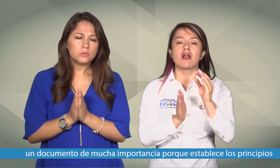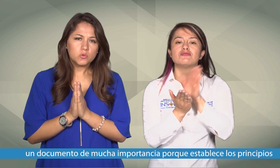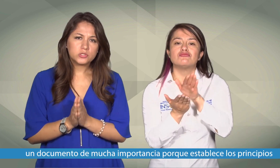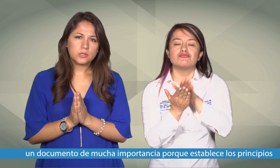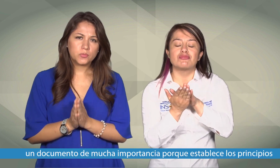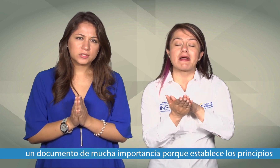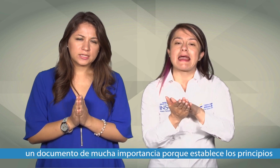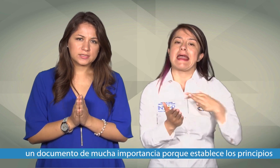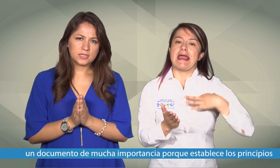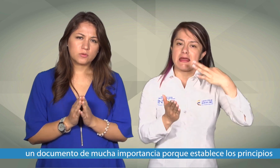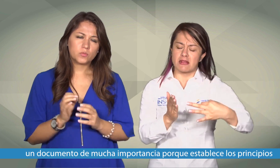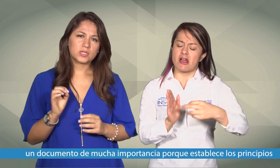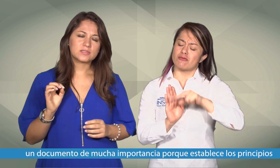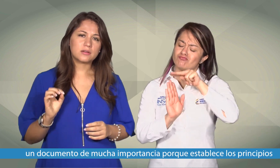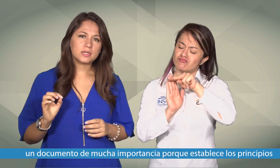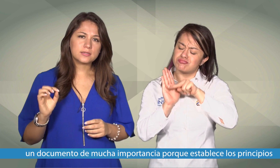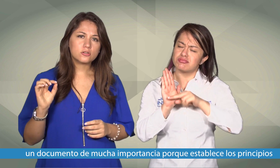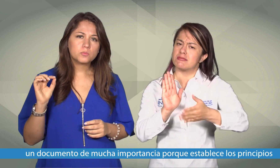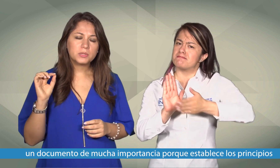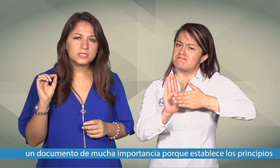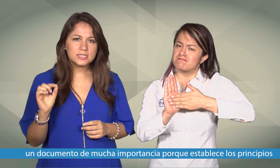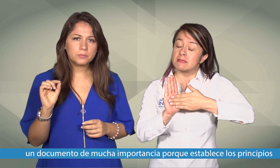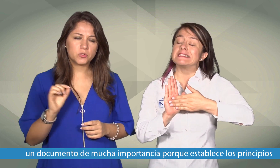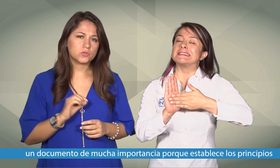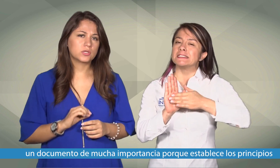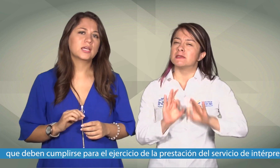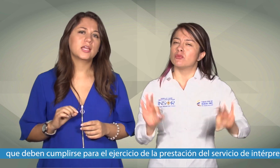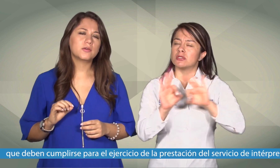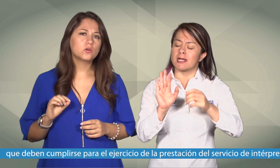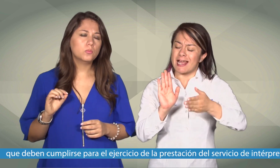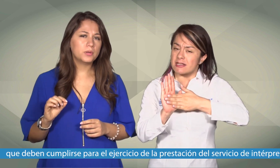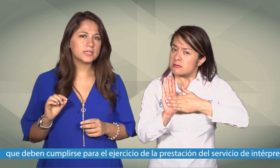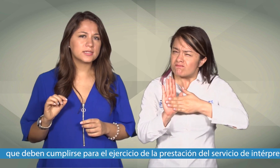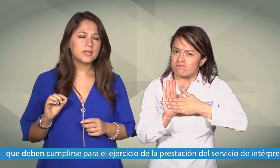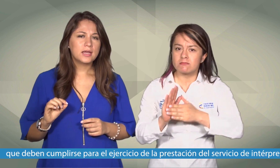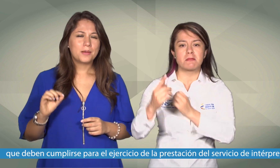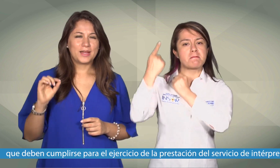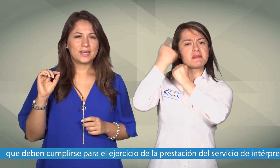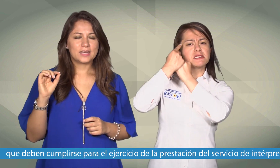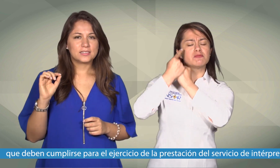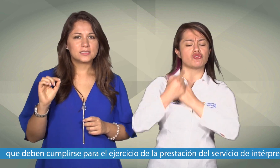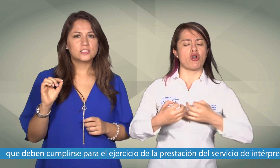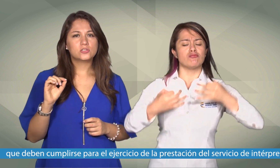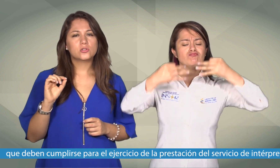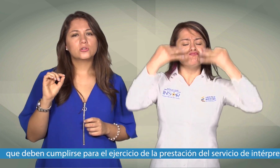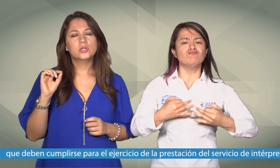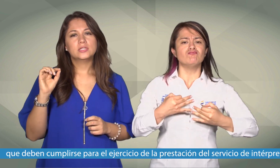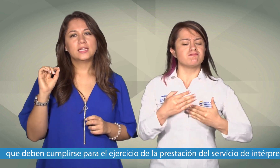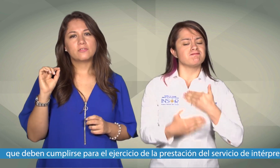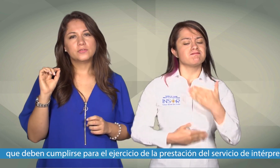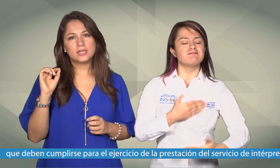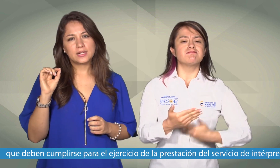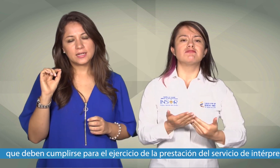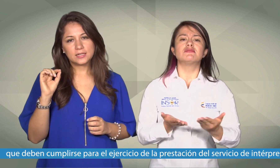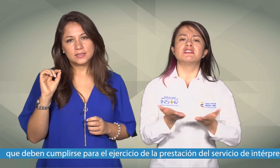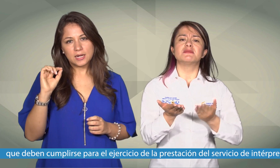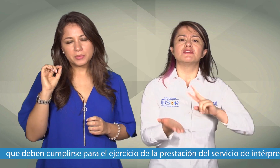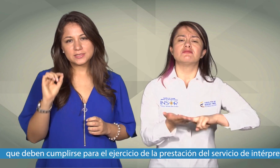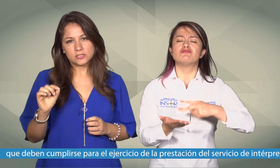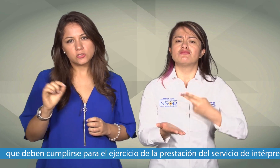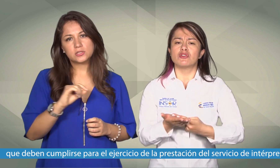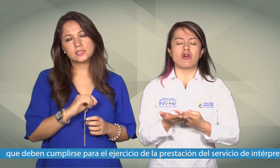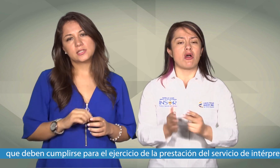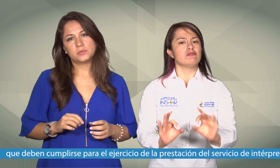documento de mucha importancia porque establece los principios que deben cumplirse para el ejercicio de la